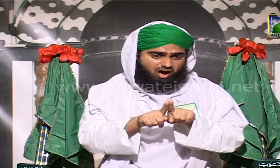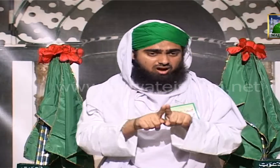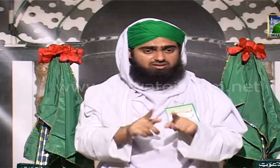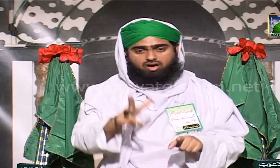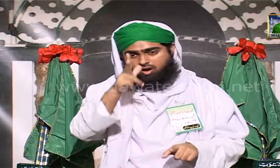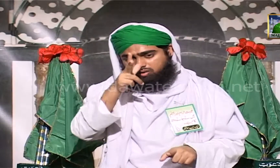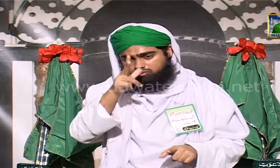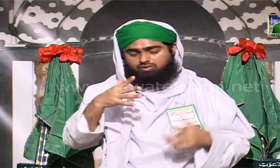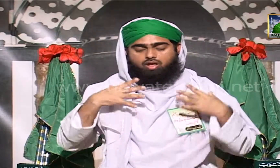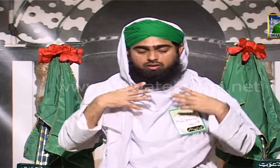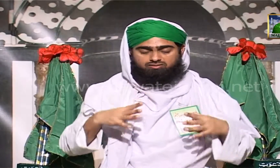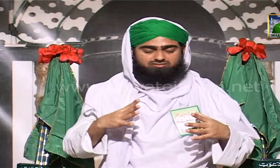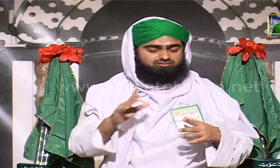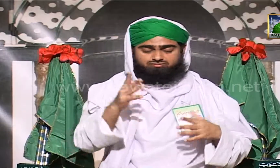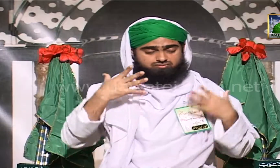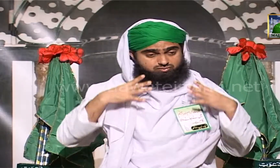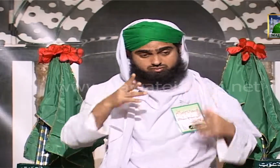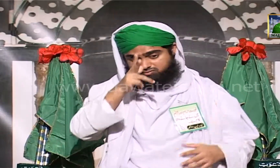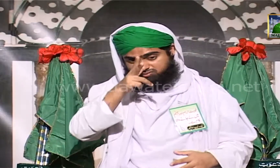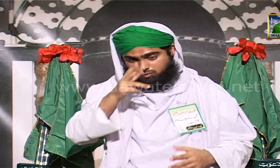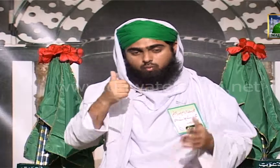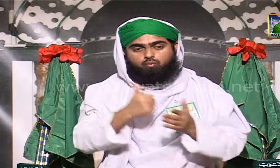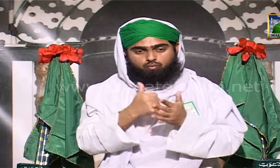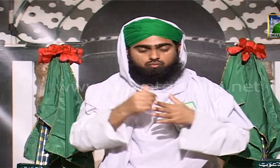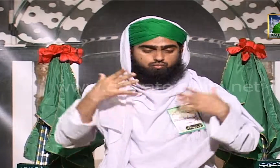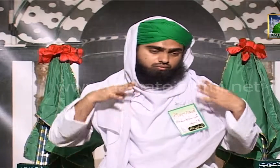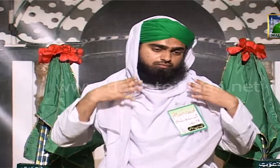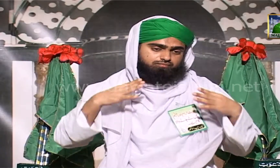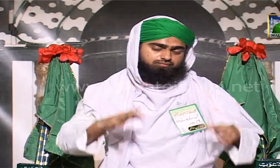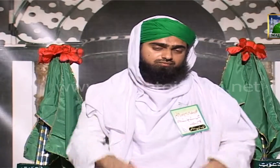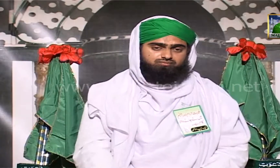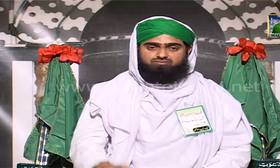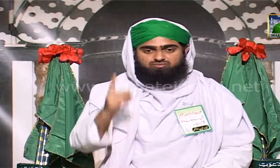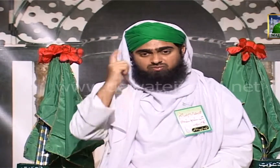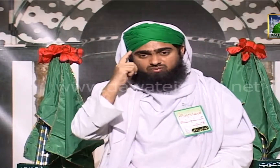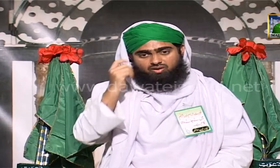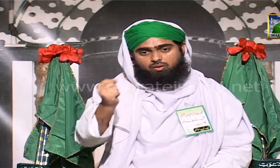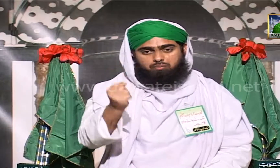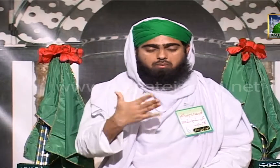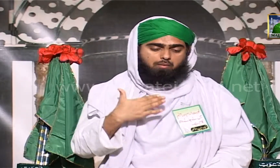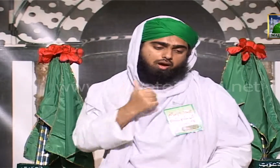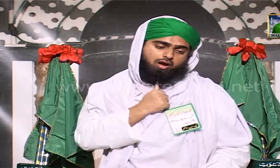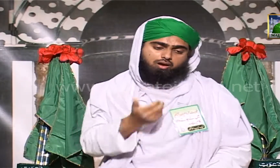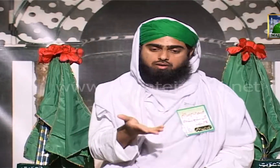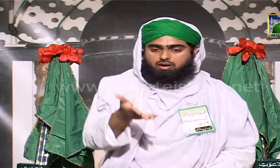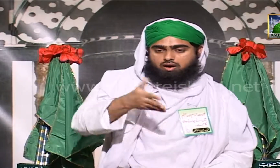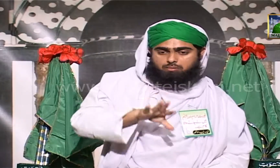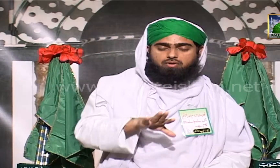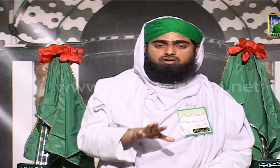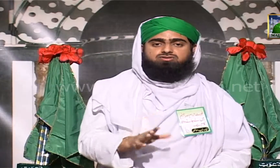کرتا ہے تو اس کو چاہیے کہ وہ نفل بھی پڑھا کرے. کہ یاد رکھیے مرنے کے بعد حضرت فقیہ ابو اللہ سمرقندی رحمۃ اللہ